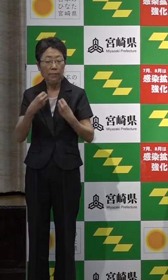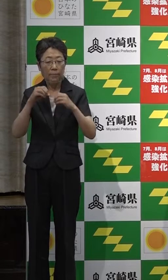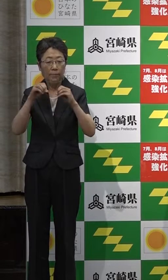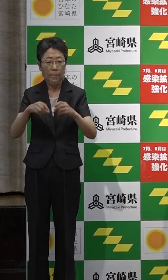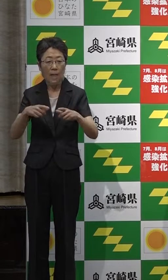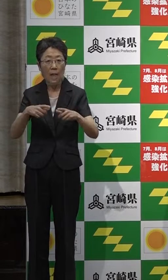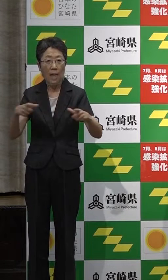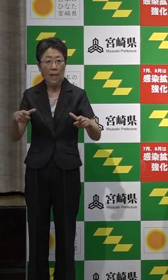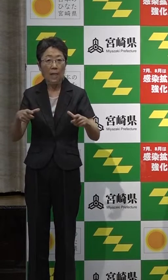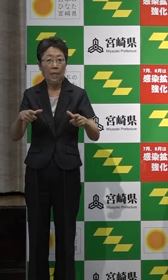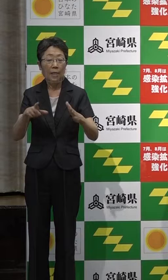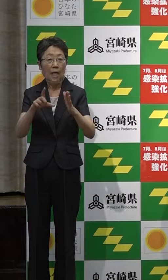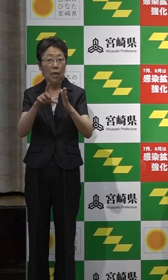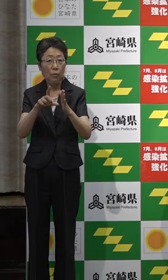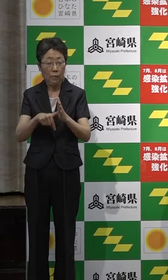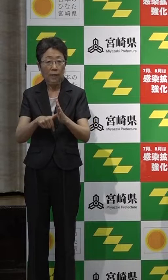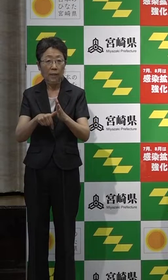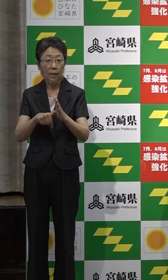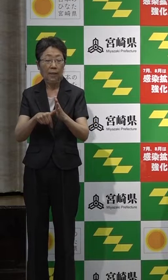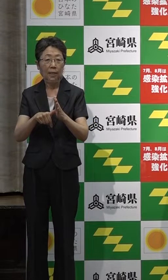釈付きでありますが、